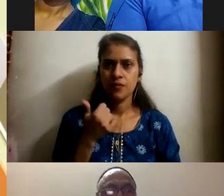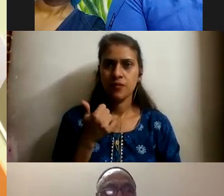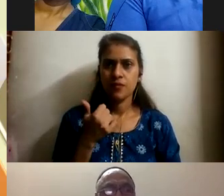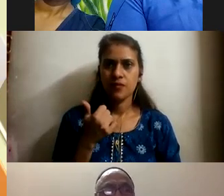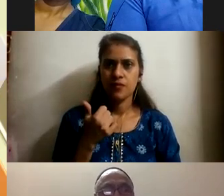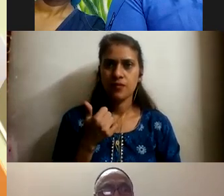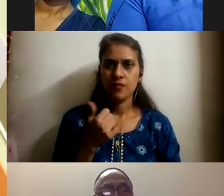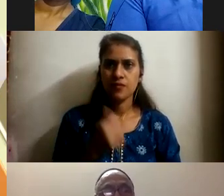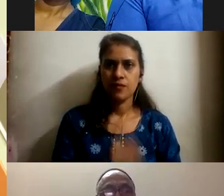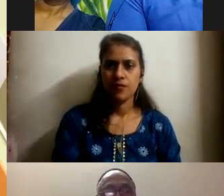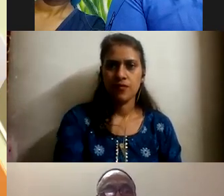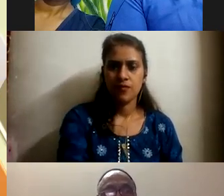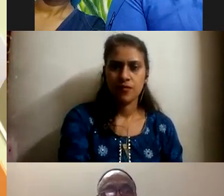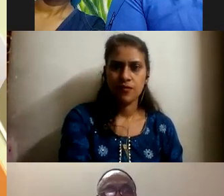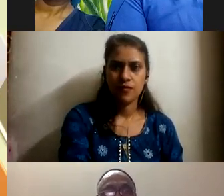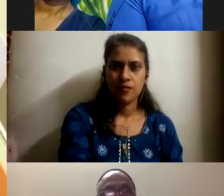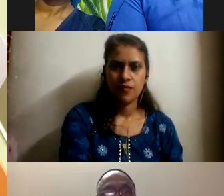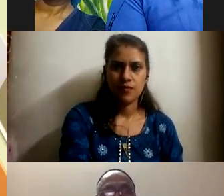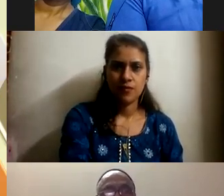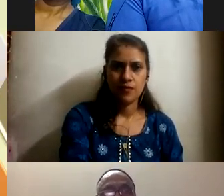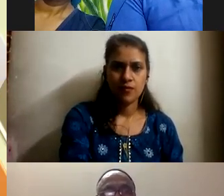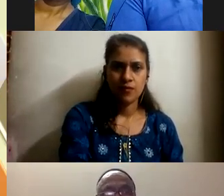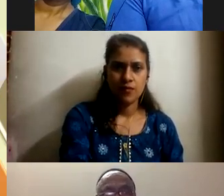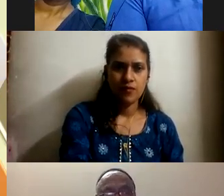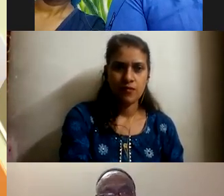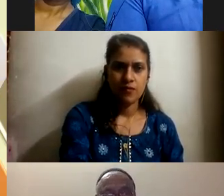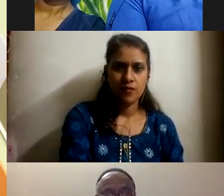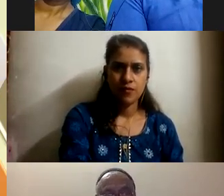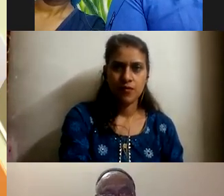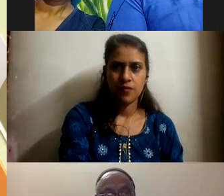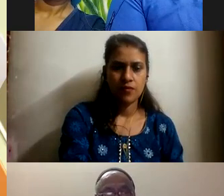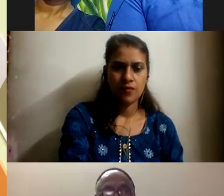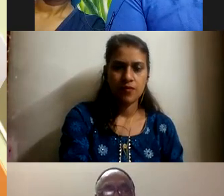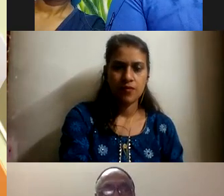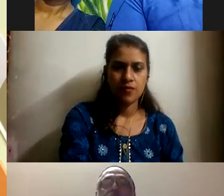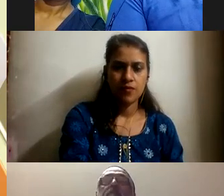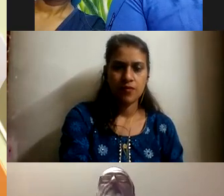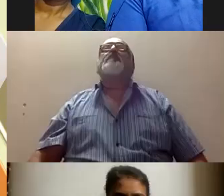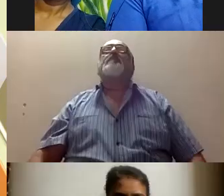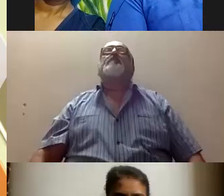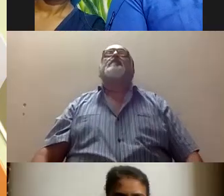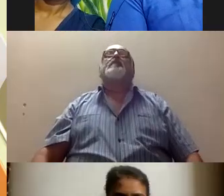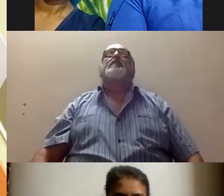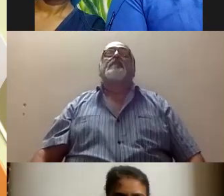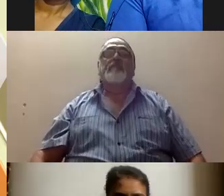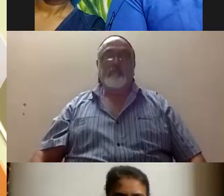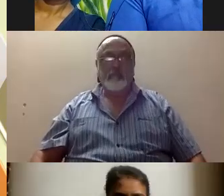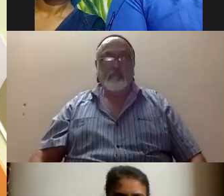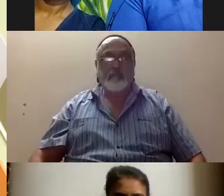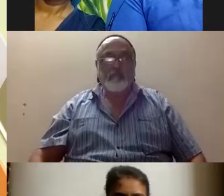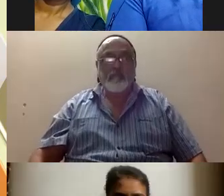मीन एंटरप्रेन्योरशिप एज एन एलएलपी हाउ वी आर एबल टू मेक दी स्मॉल डिफरेंसेस वी वर्क विद ट्राई इन द